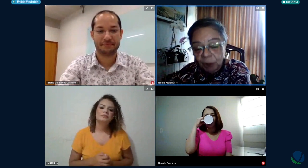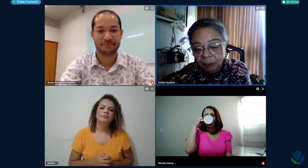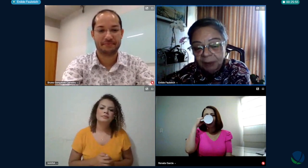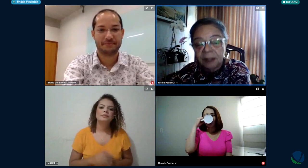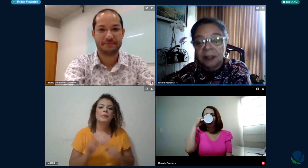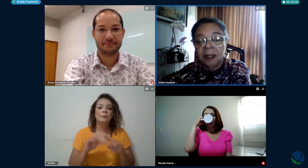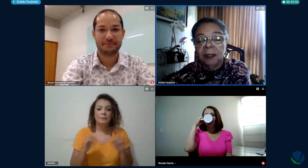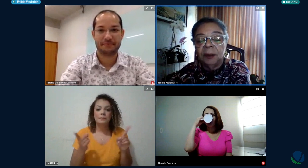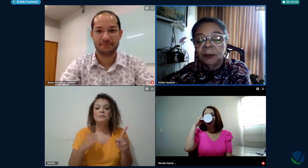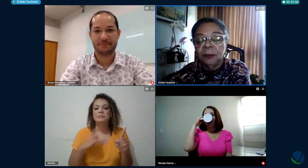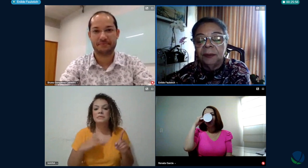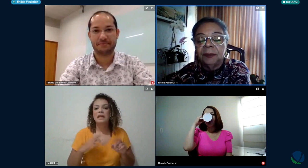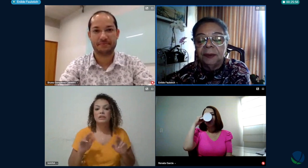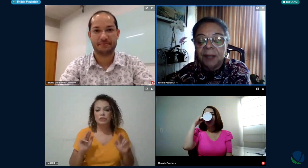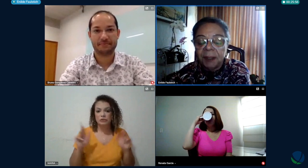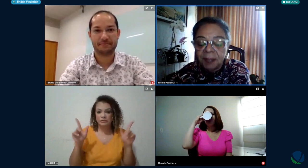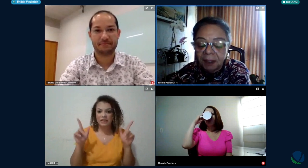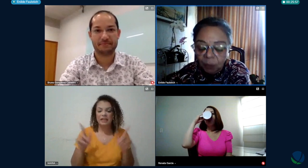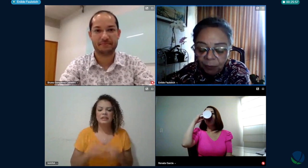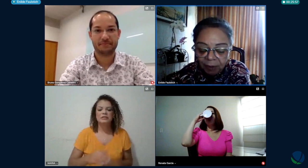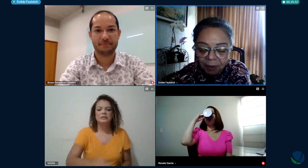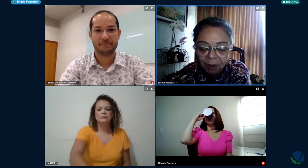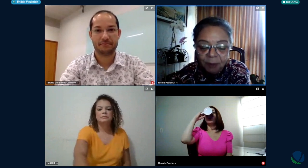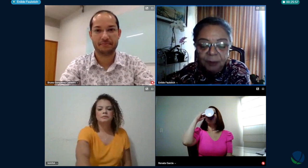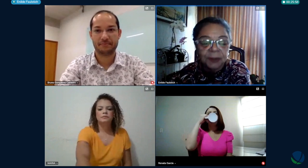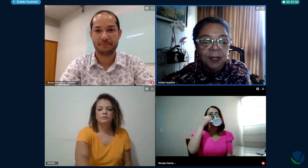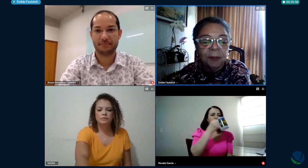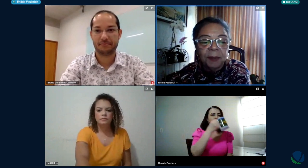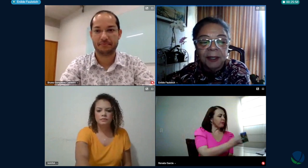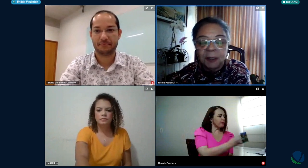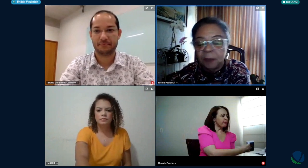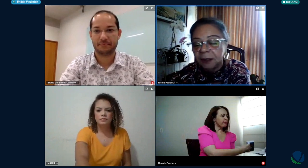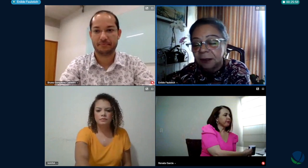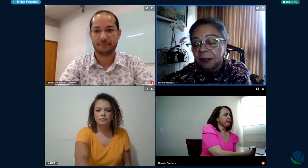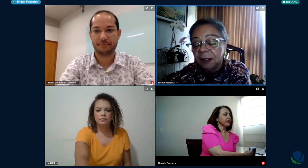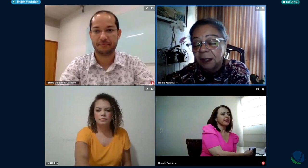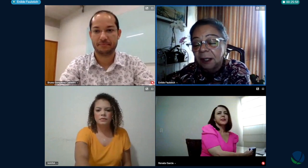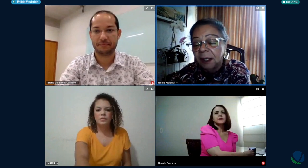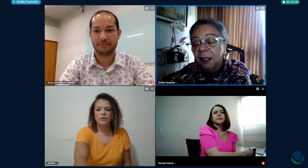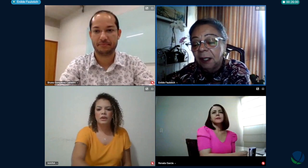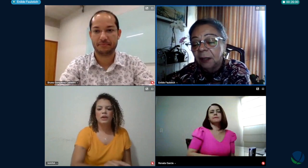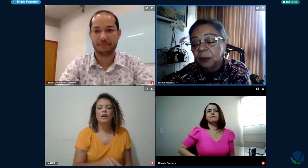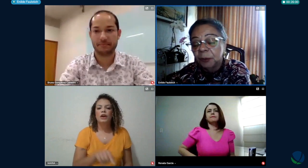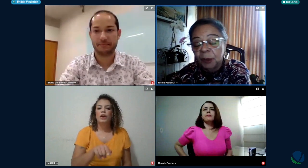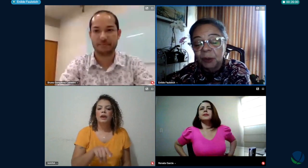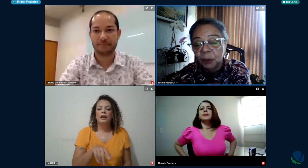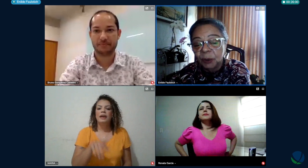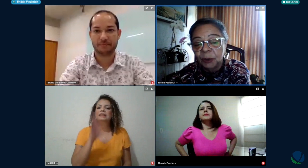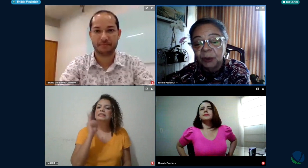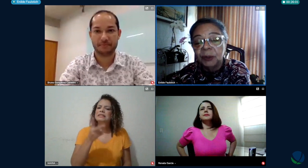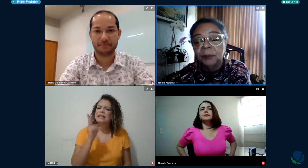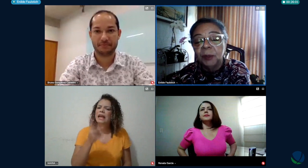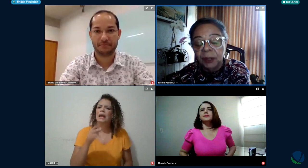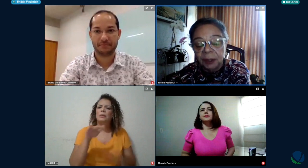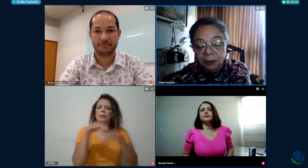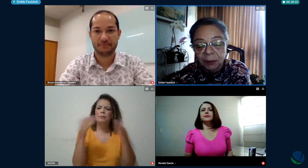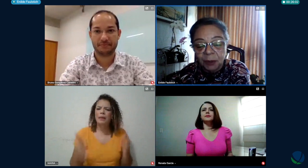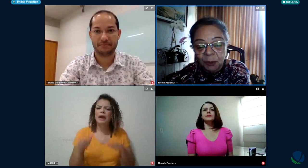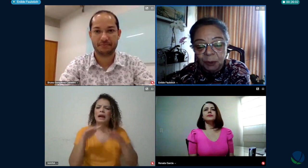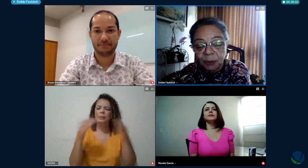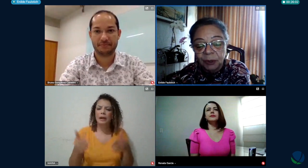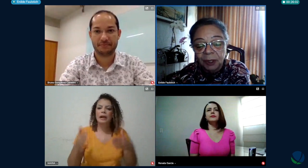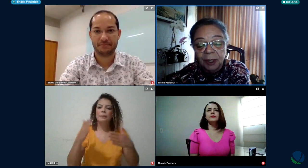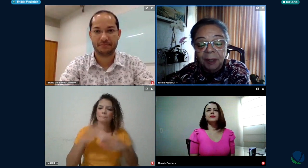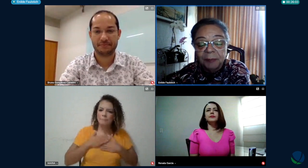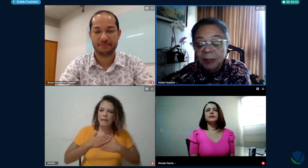que você chama atenção, e eles ouvem isso sempre das bancas, os meus surdos, os meus